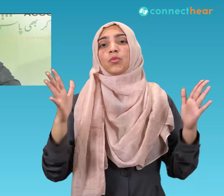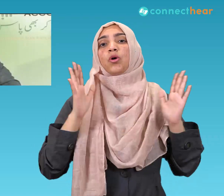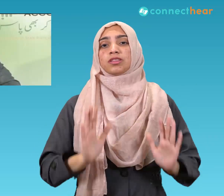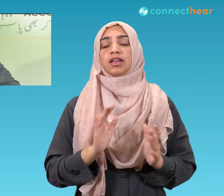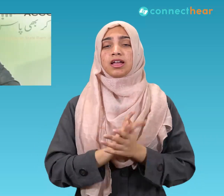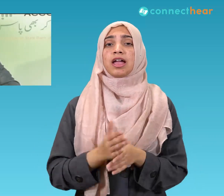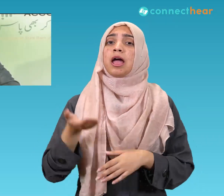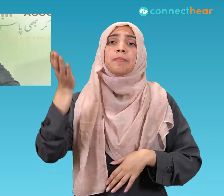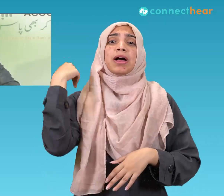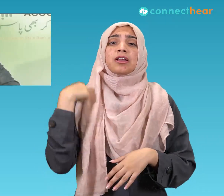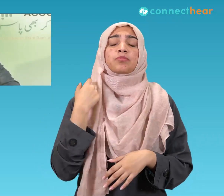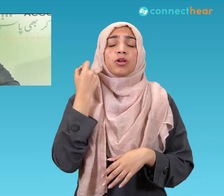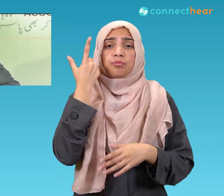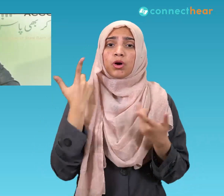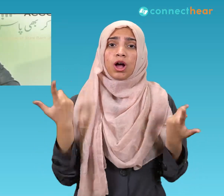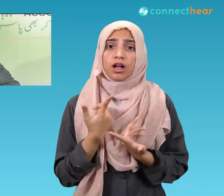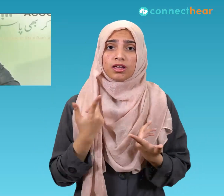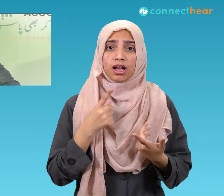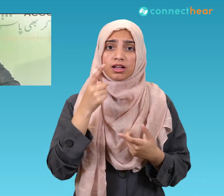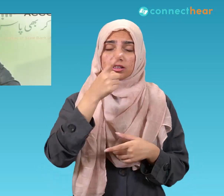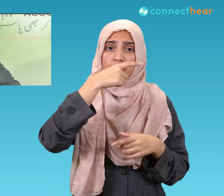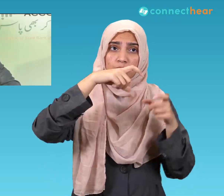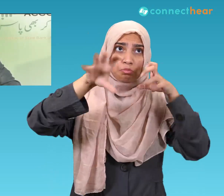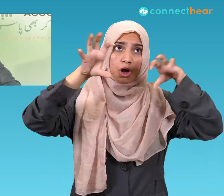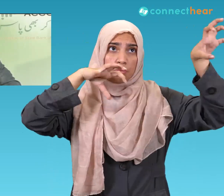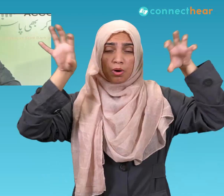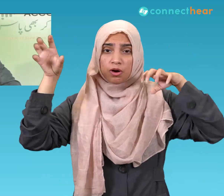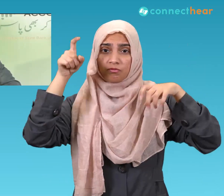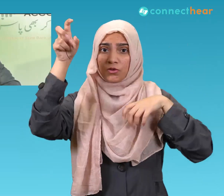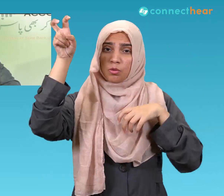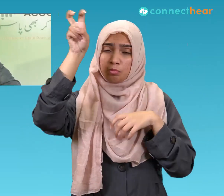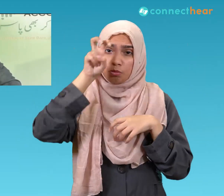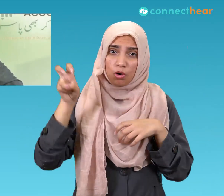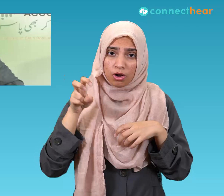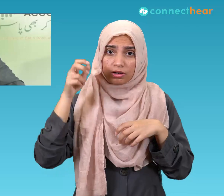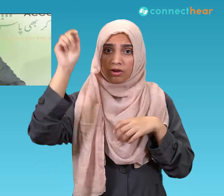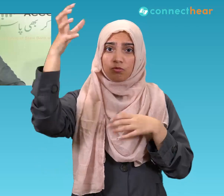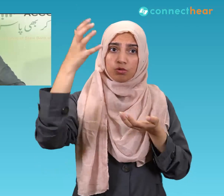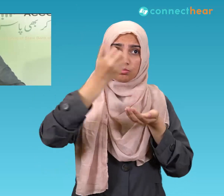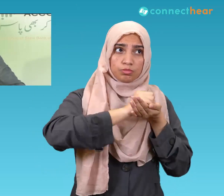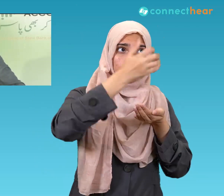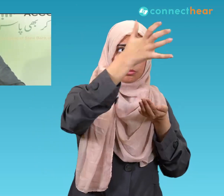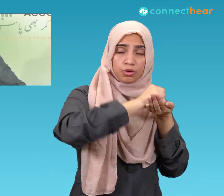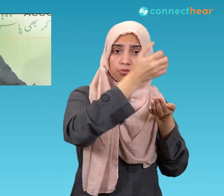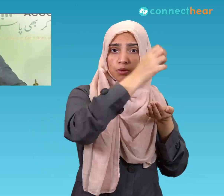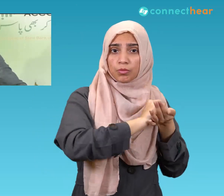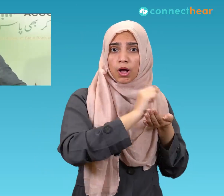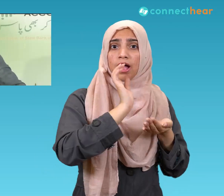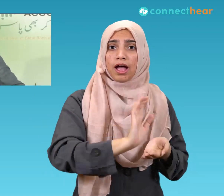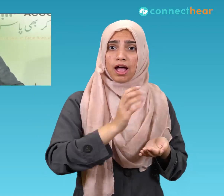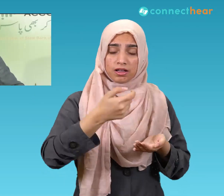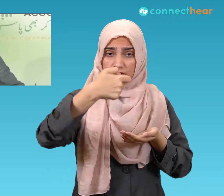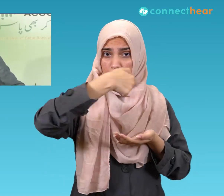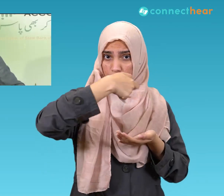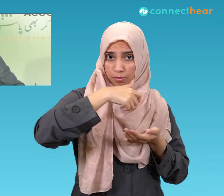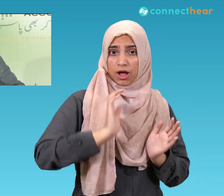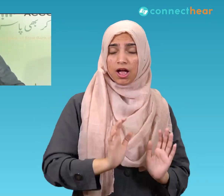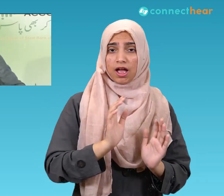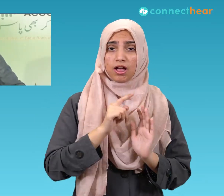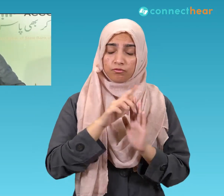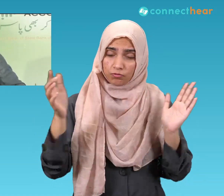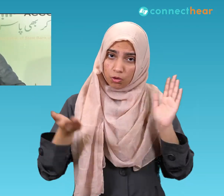ریزروز بلڈ اپ نہیں ہوتے فورن کرنسی کے، تو ہمارا جب تک روپیہ مضبوط نہیں ہوتا تو انویسٹمنٹ بھی صحیح معنی میں نہیں